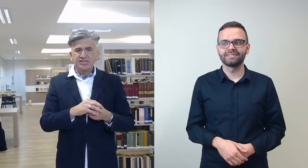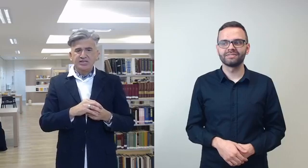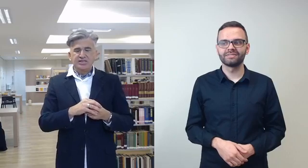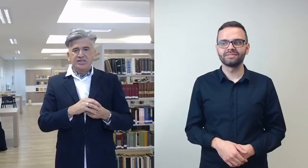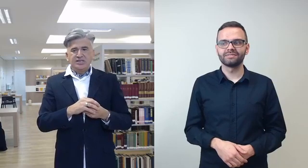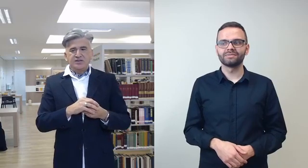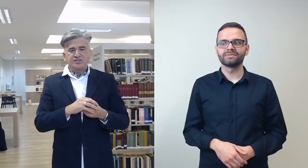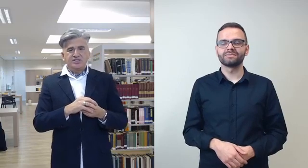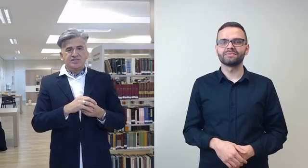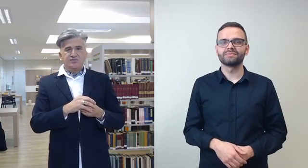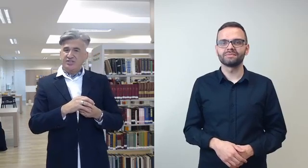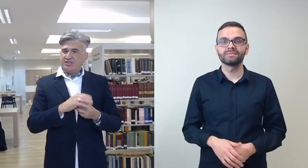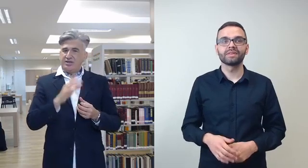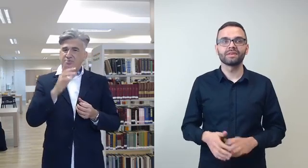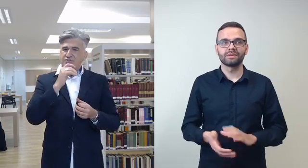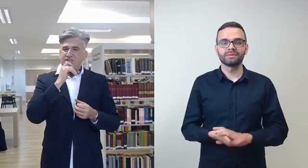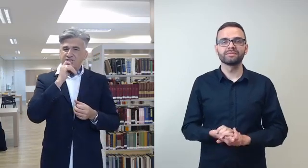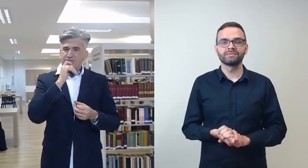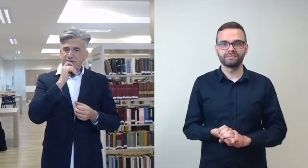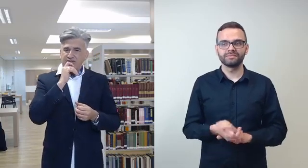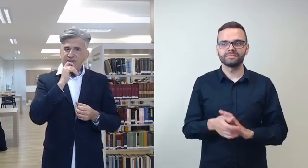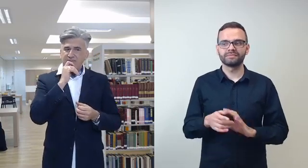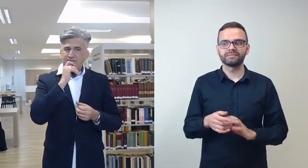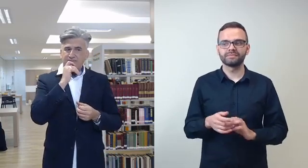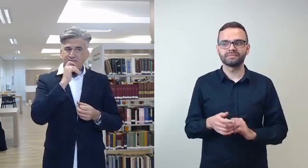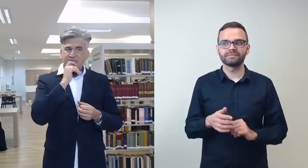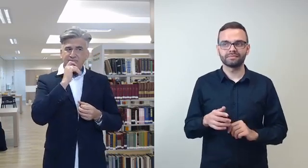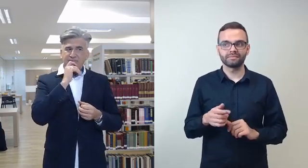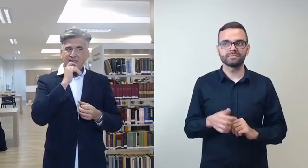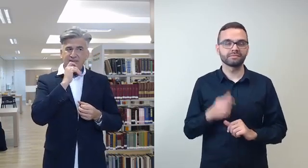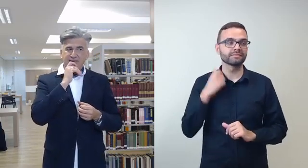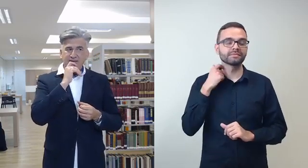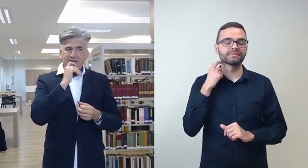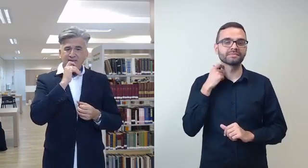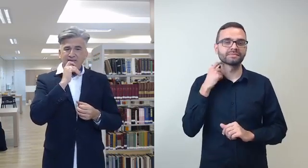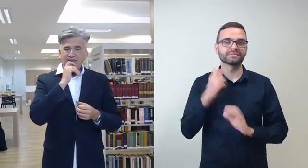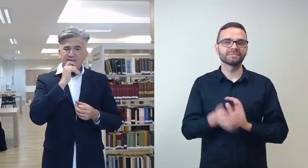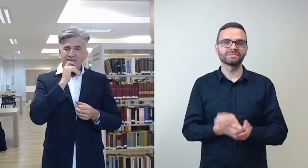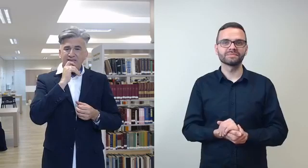aí, não sei se eu vou ter tempo de responder, né?